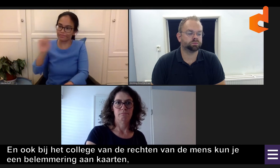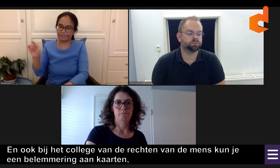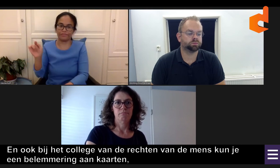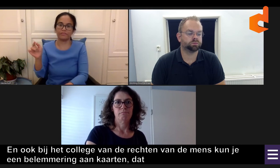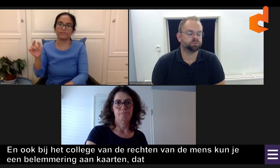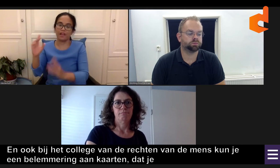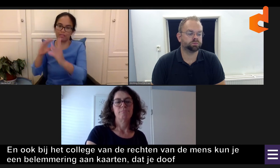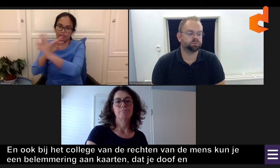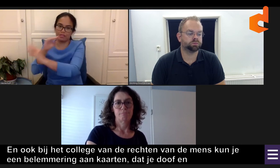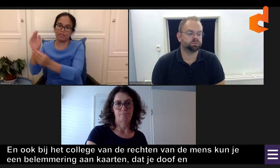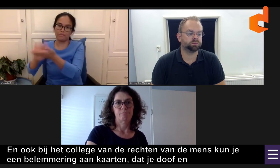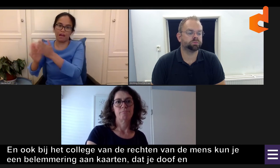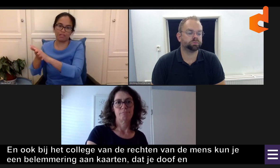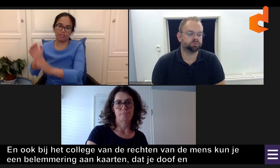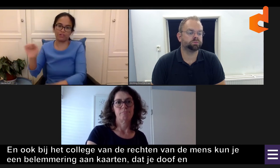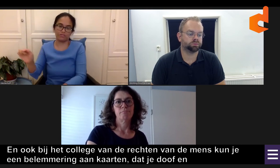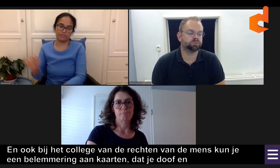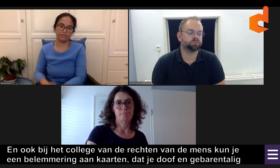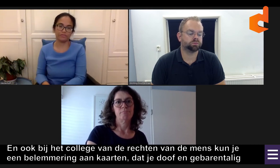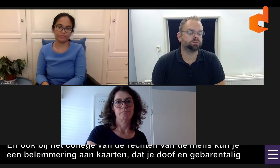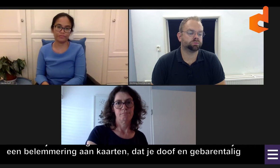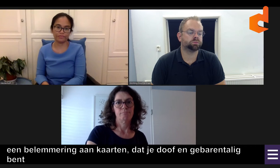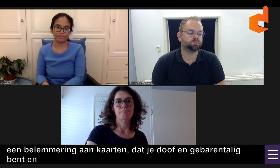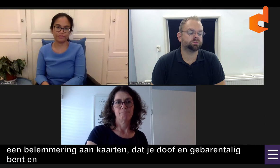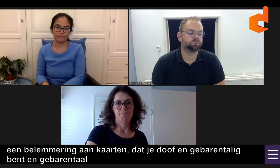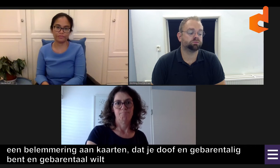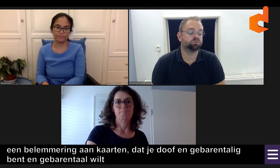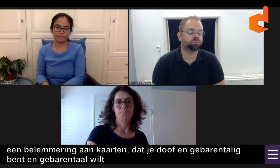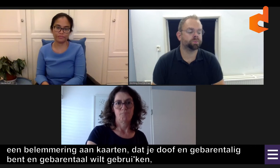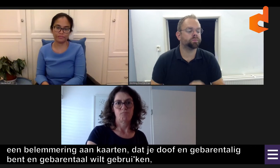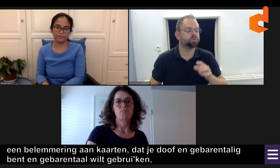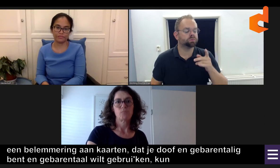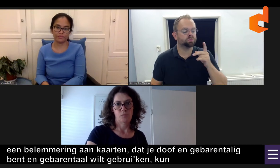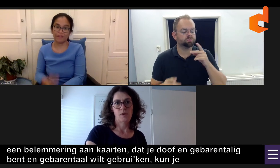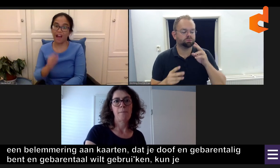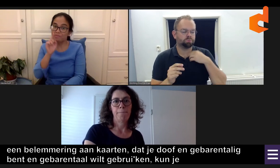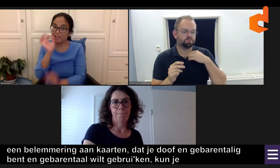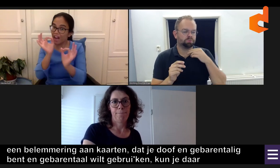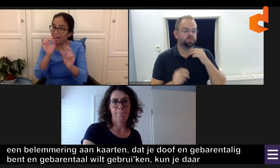Of dat je gebarentaal wil gebruiken, dan kan je dat daar aankaarten en kan dat daar ook in behandeling worden genomen.